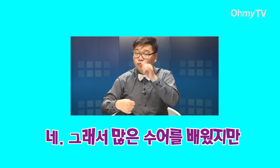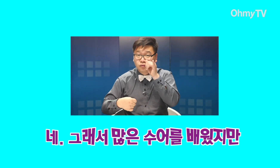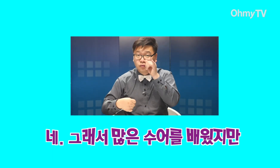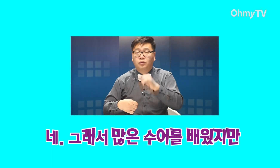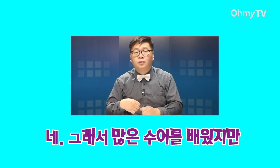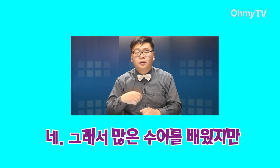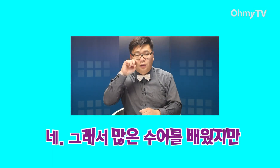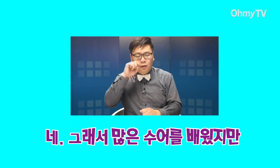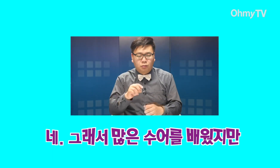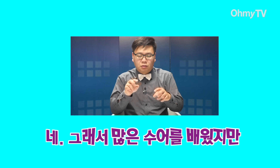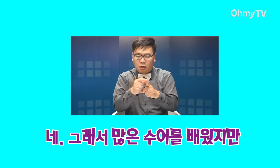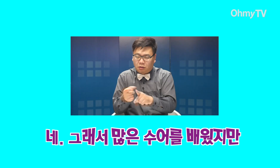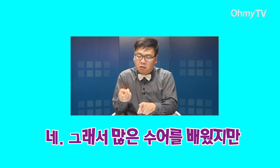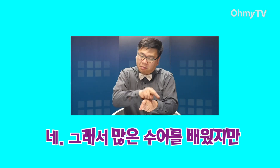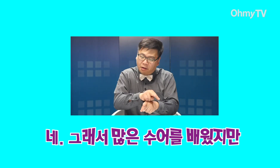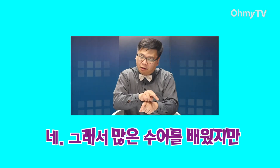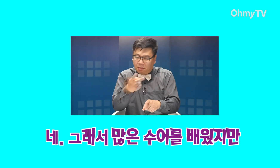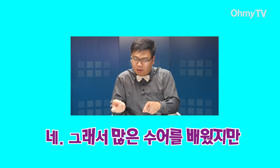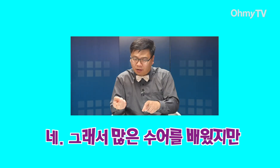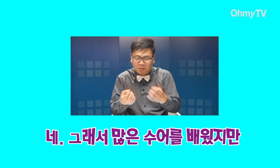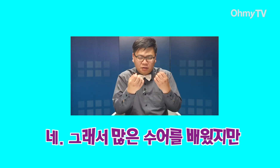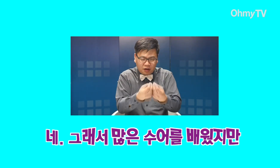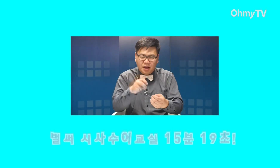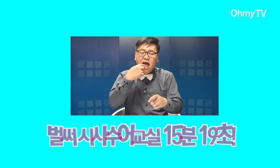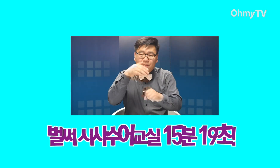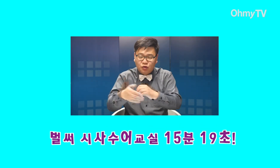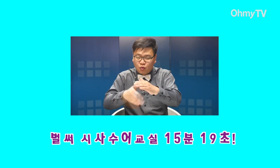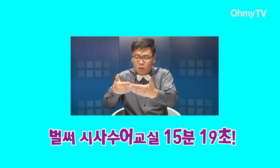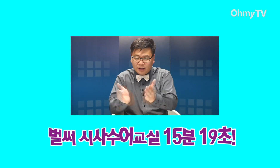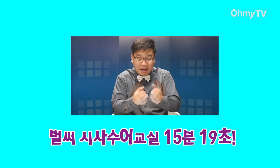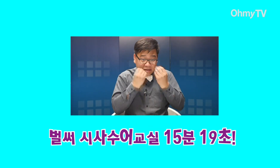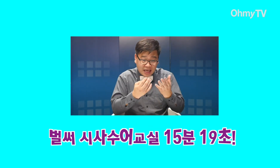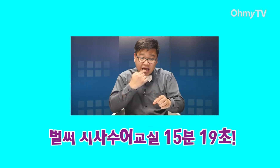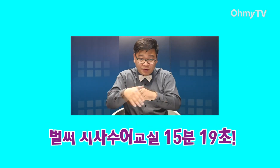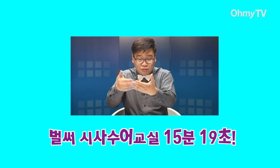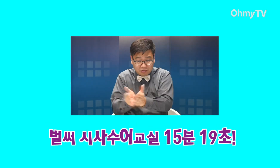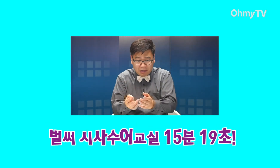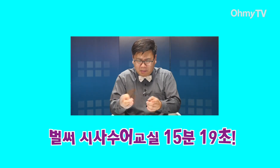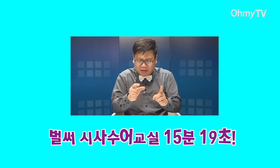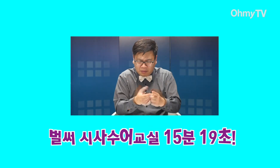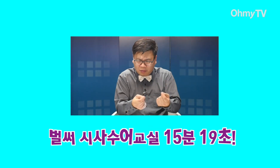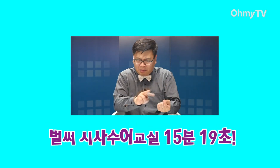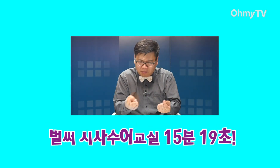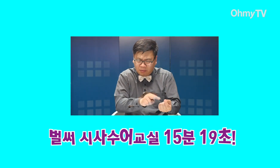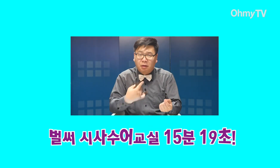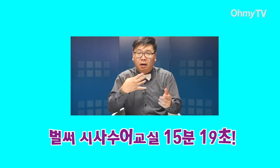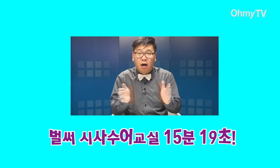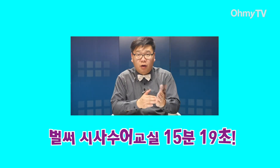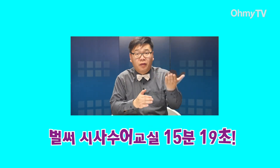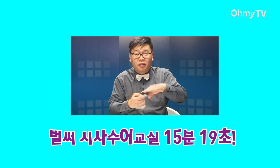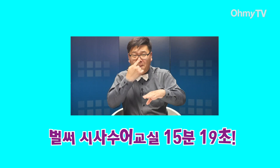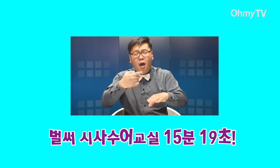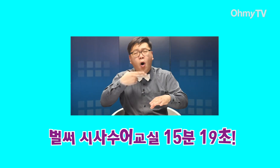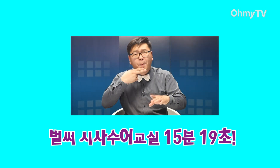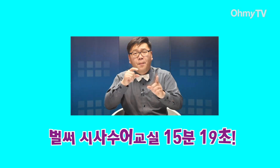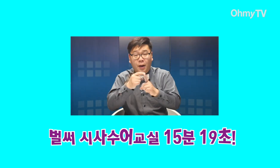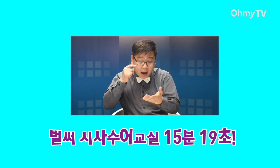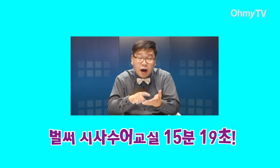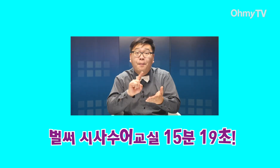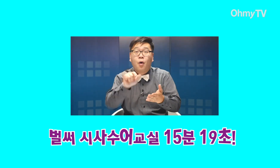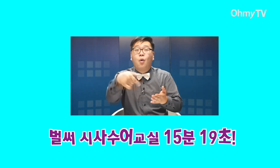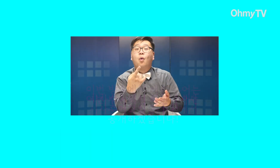들어가 있고 순서만 바뀌어서 민주공화당이었는지 신민주공화당인지 뭐 민주자유당인지 이것만 계속 바뀌었기 때문에 사실 똑같은 단어인데 유일하게 하나 우리가 안 배웠던 단어가 있는 것